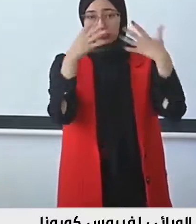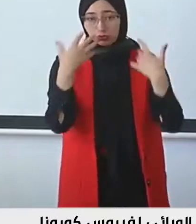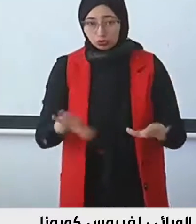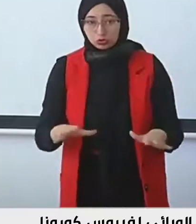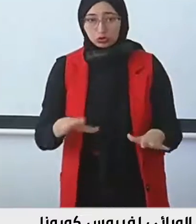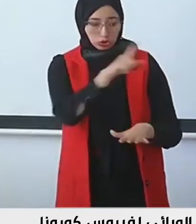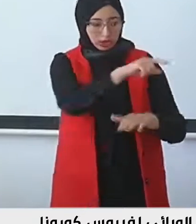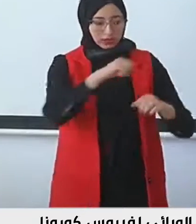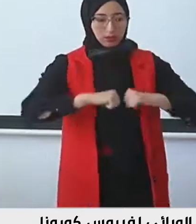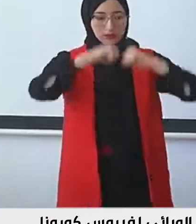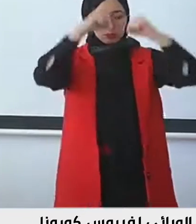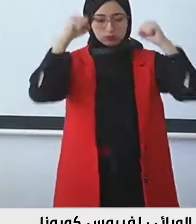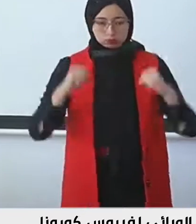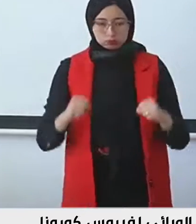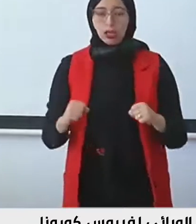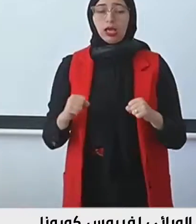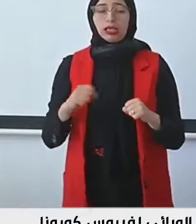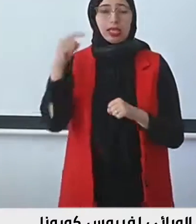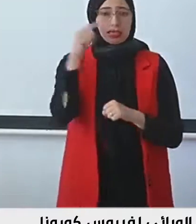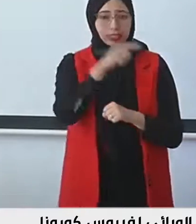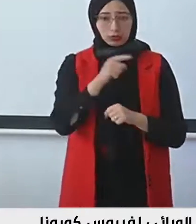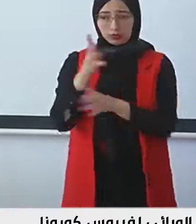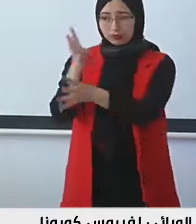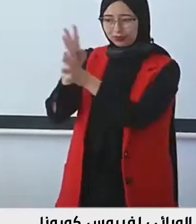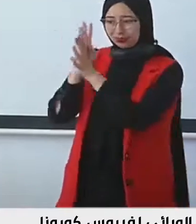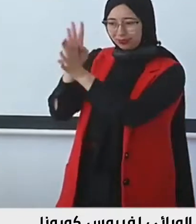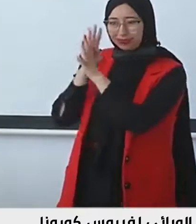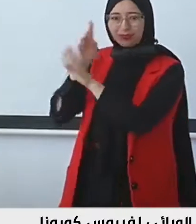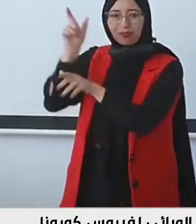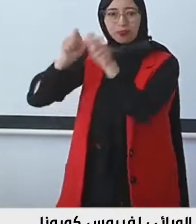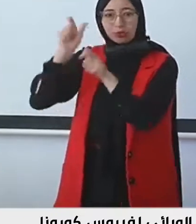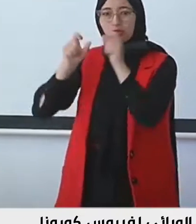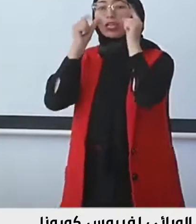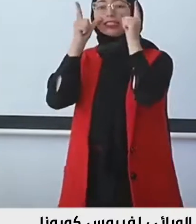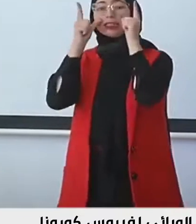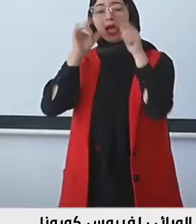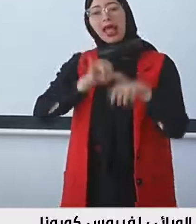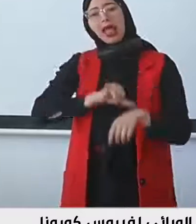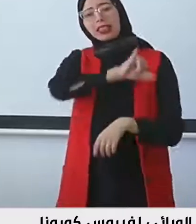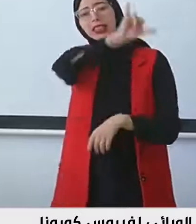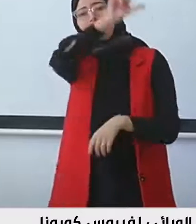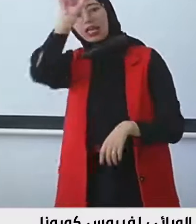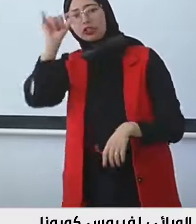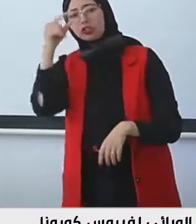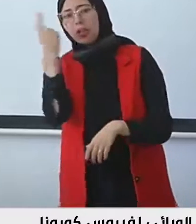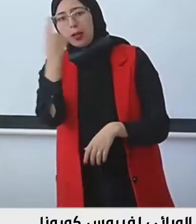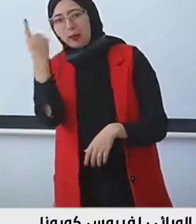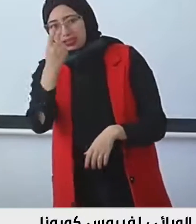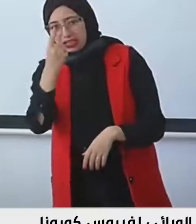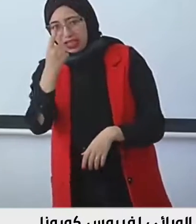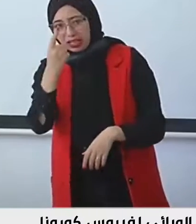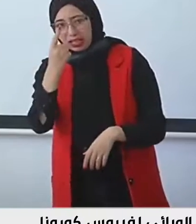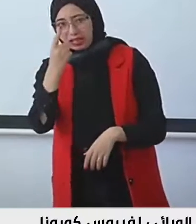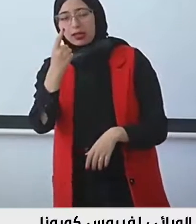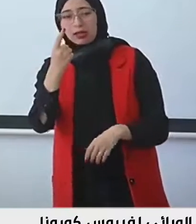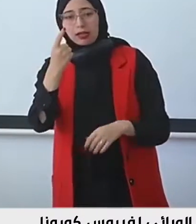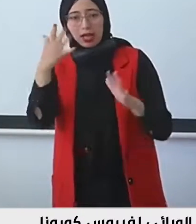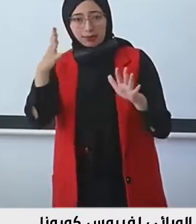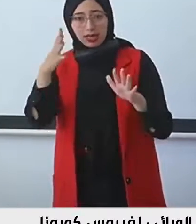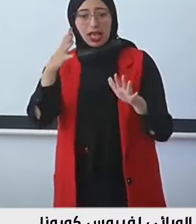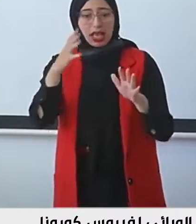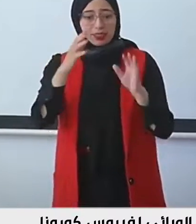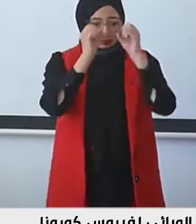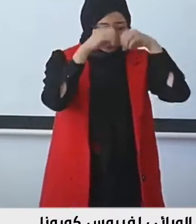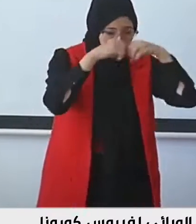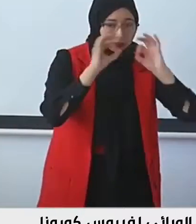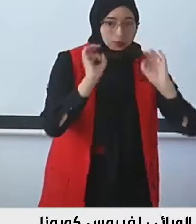في المحاضر كيفاش يشتغلوا، يتلقاو العينات في الصباح حتى تمشي الماضي ساعه، ومن بعد يبداو يخدموا في التحاليل